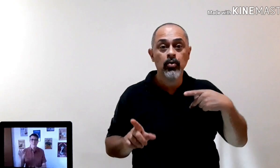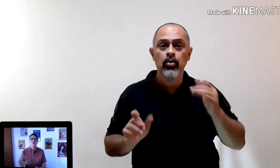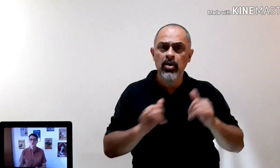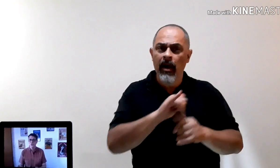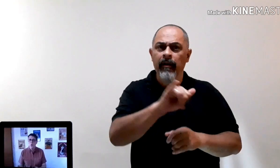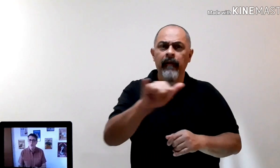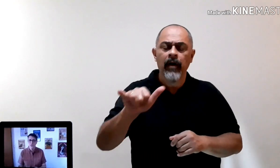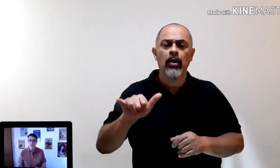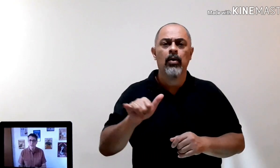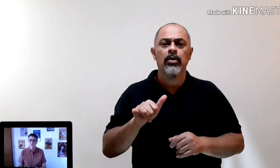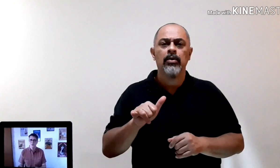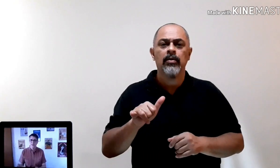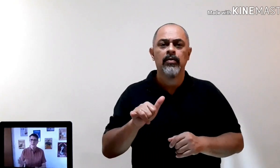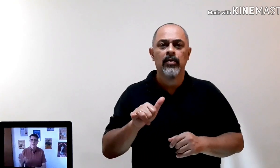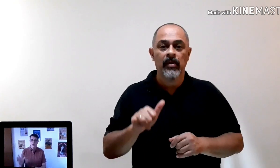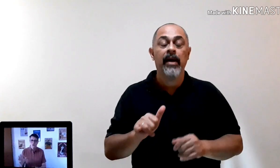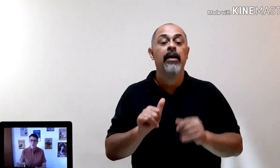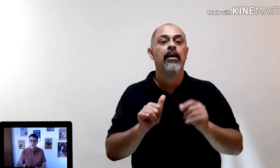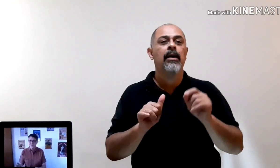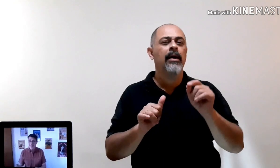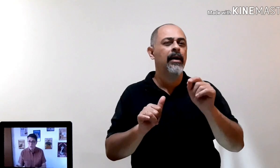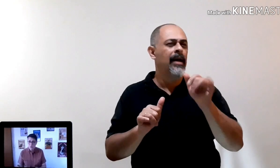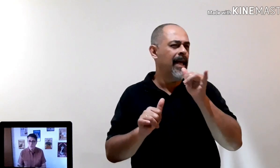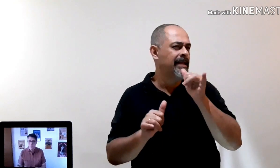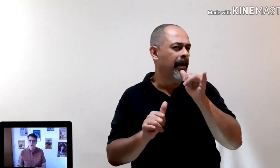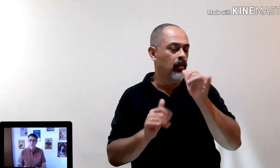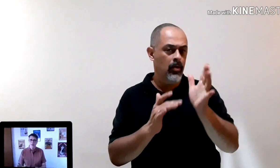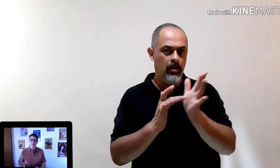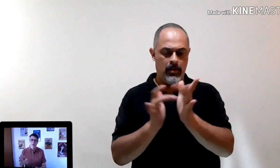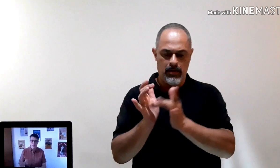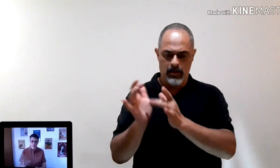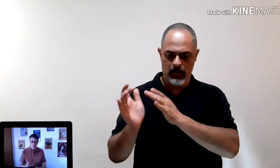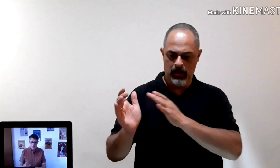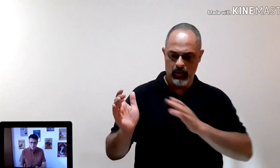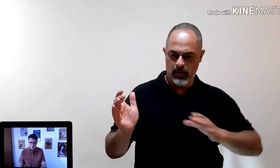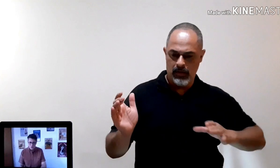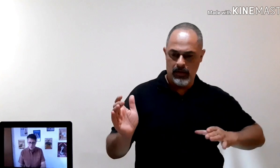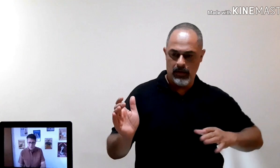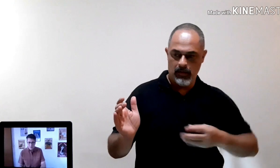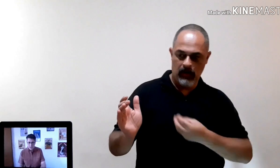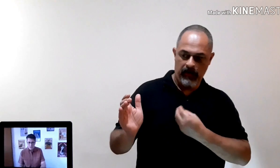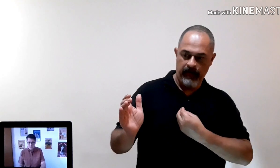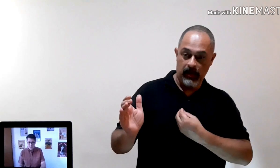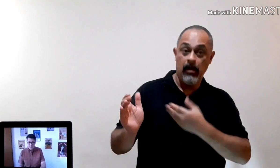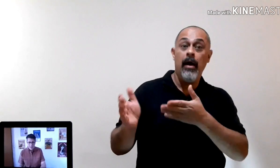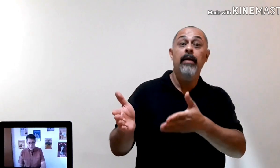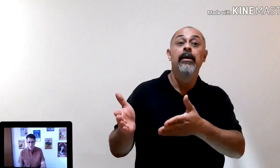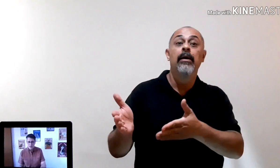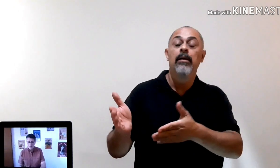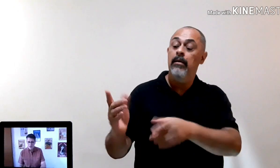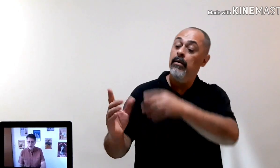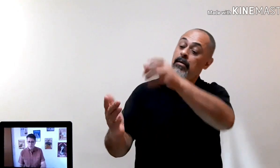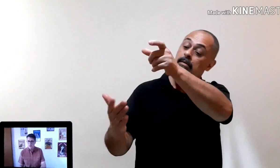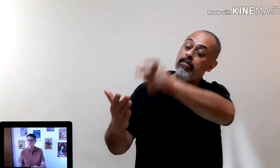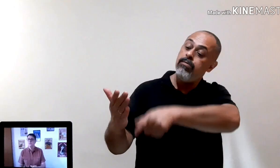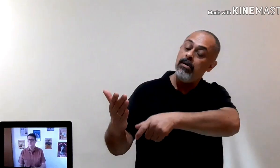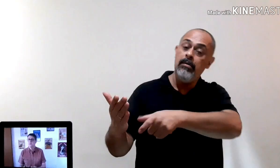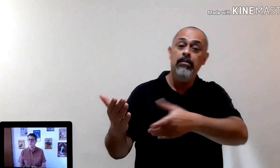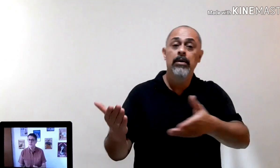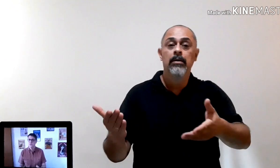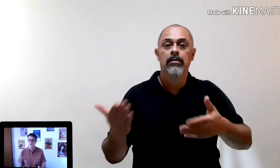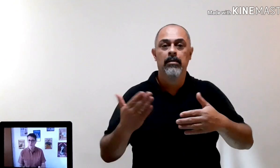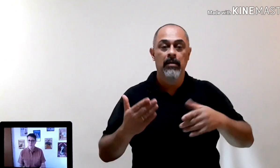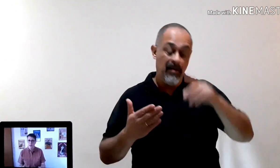começar a olhar para a pessoa de Cristo, né? Pessoa de Deus, e não mais para os nossos sofrimentos. E aí Paulo ainda fala no